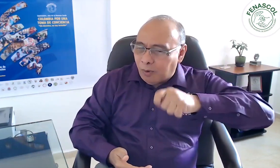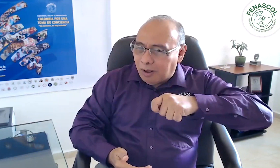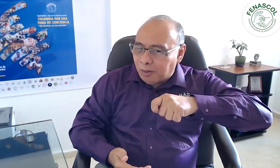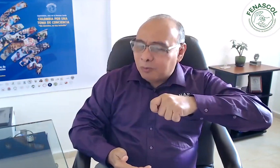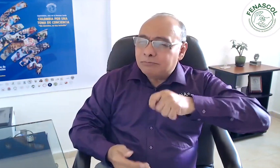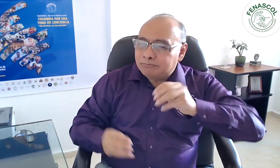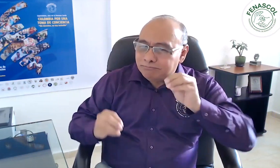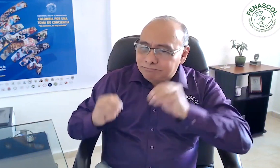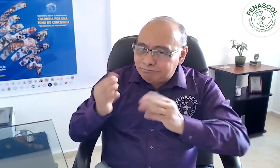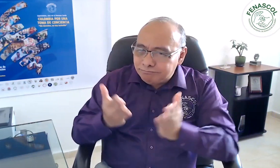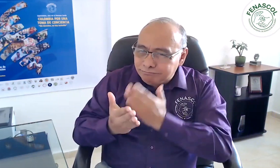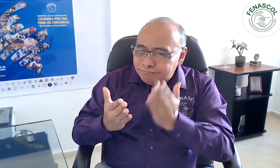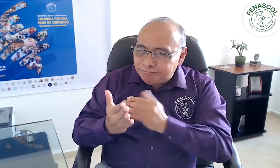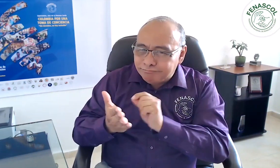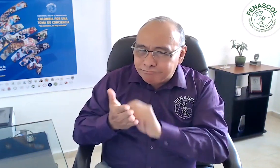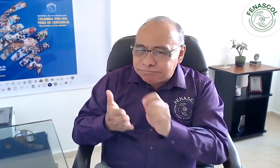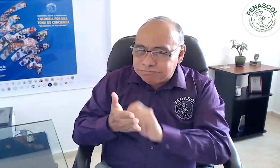del abogado Luis Miguel Hoyos.